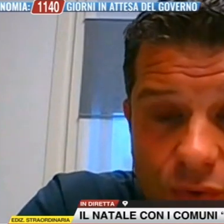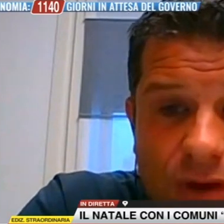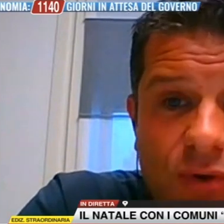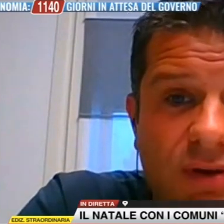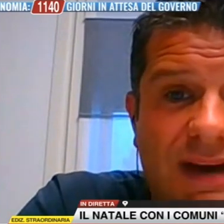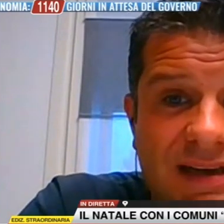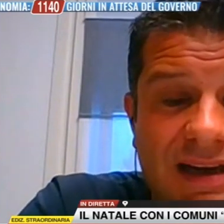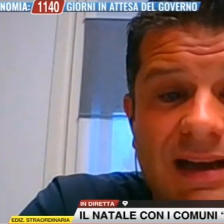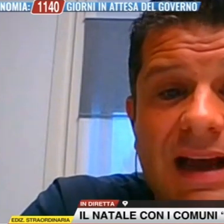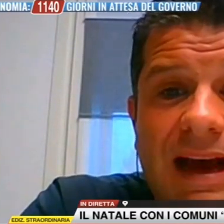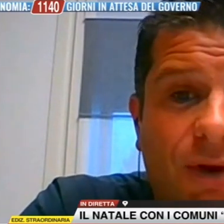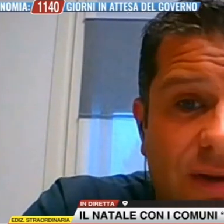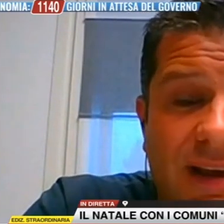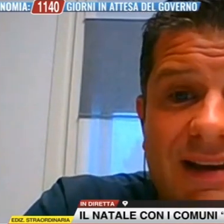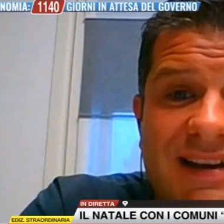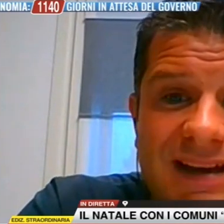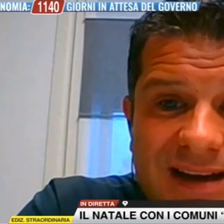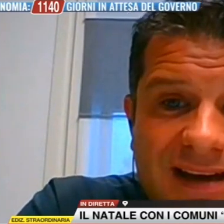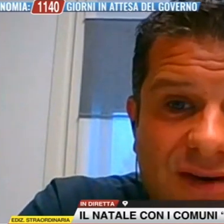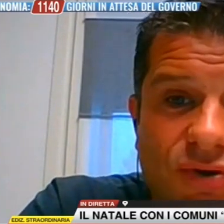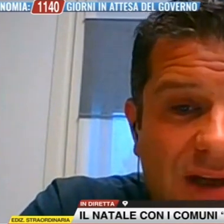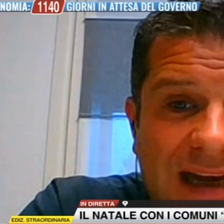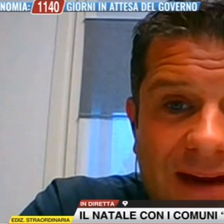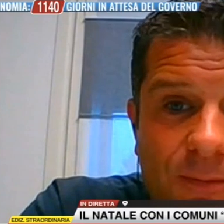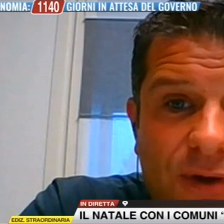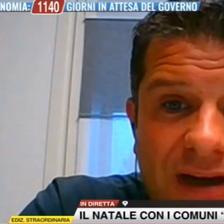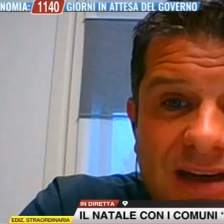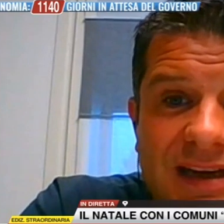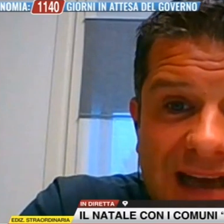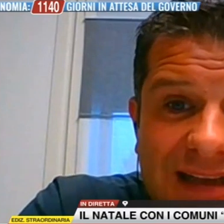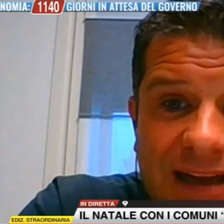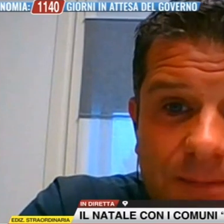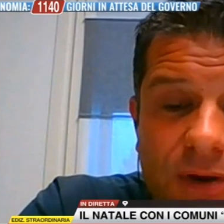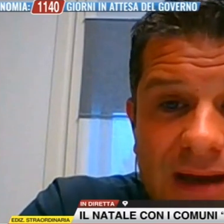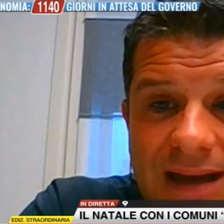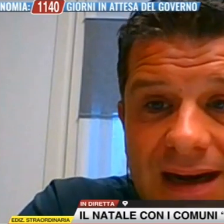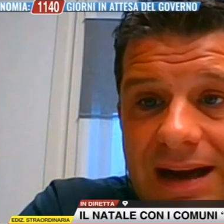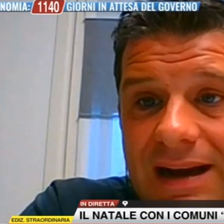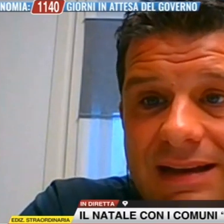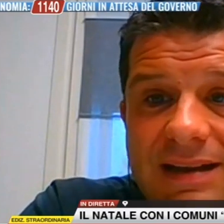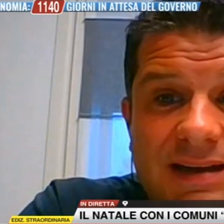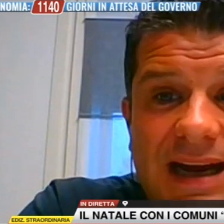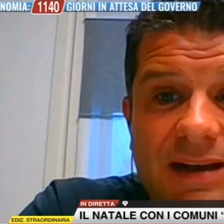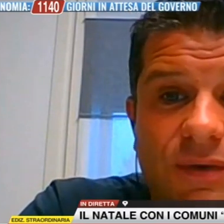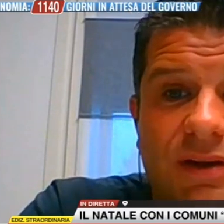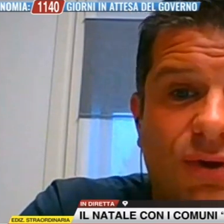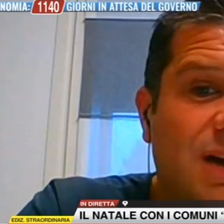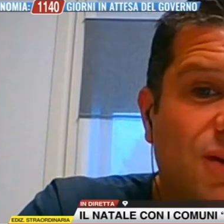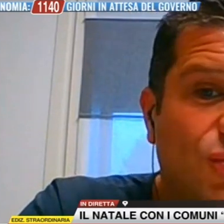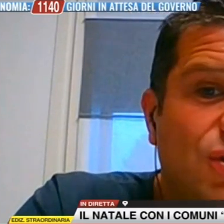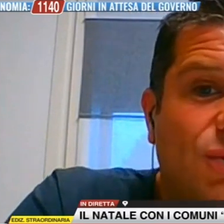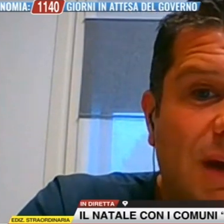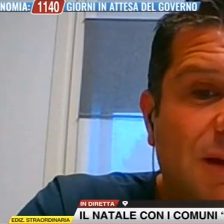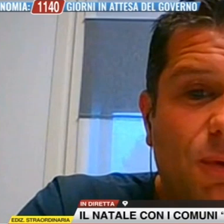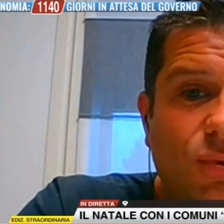molto lunga e molto diversa, a volte concertare un po' delle linee standard e poi andare ad interessare i governatori delle